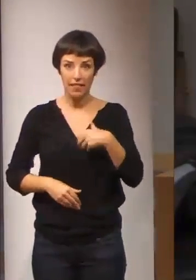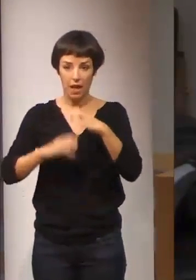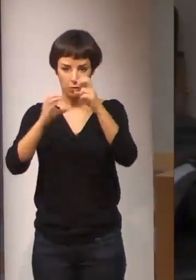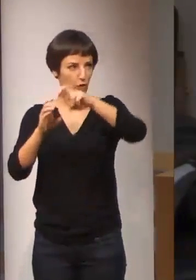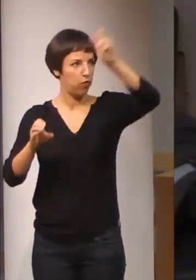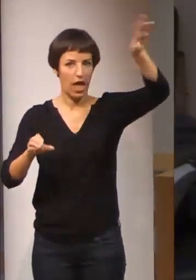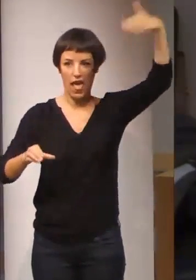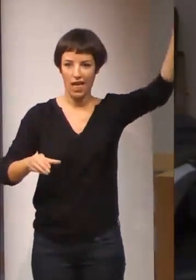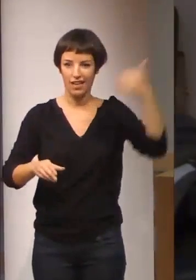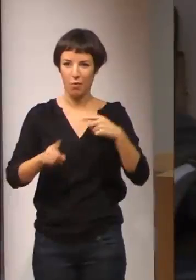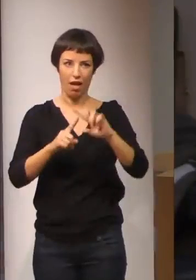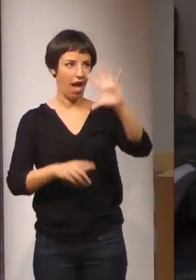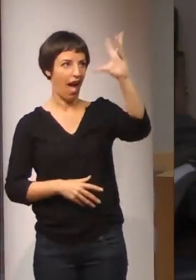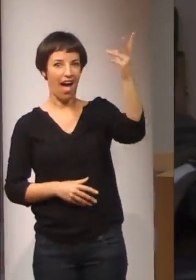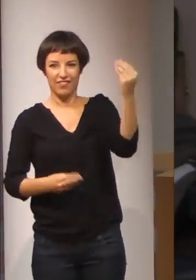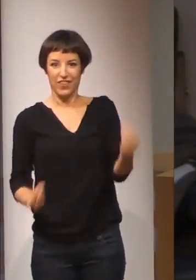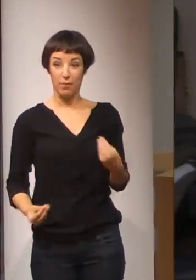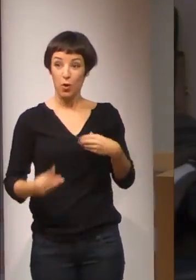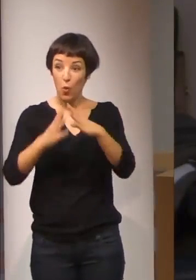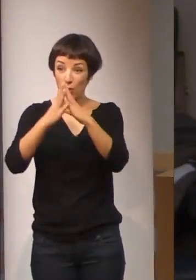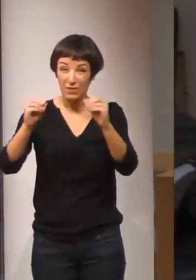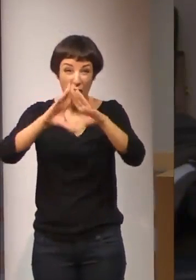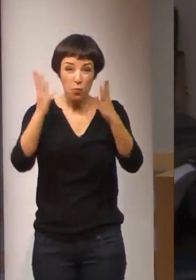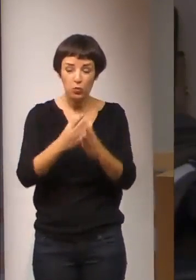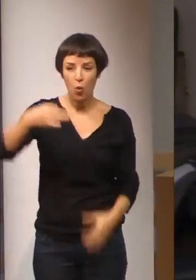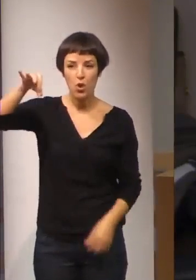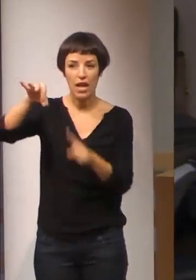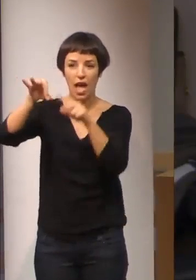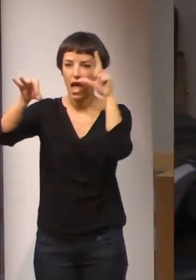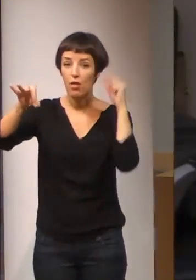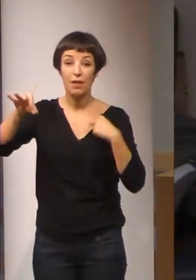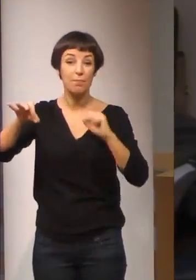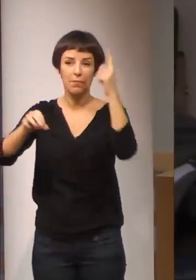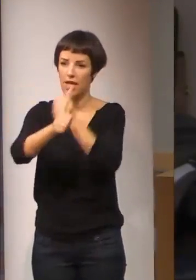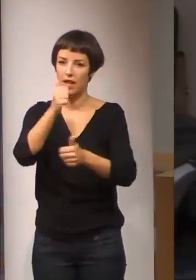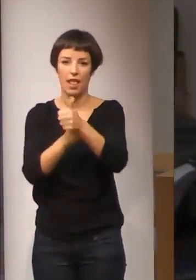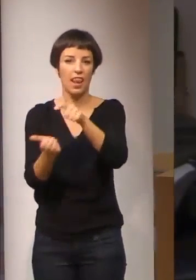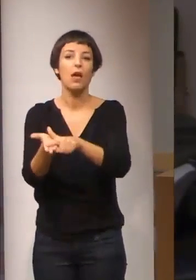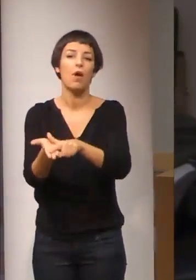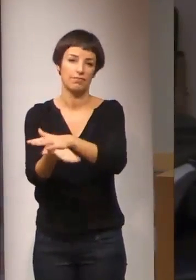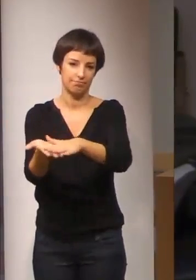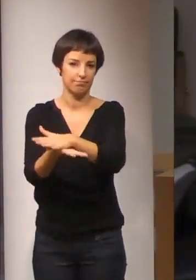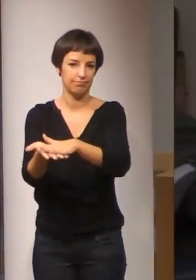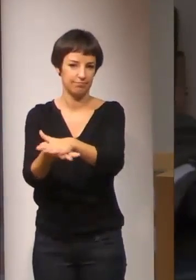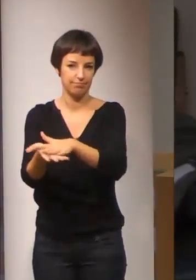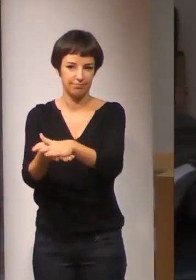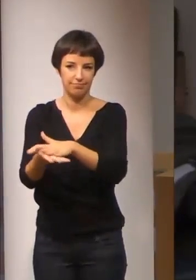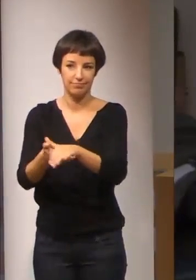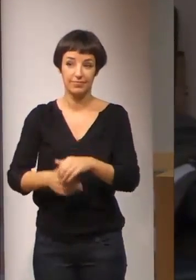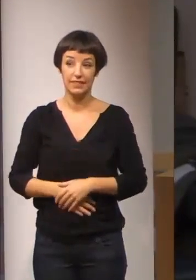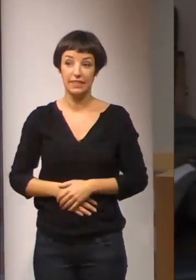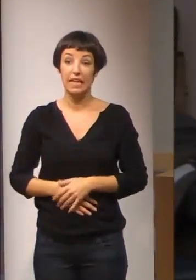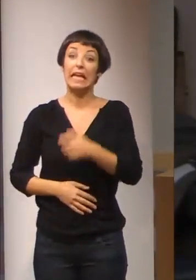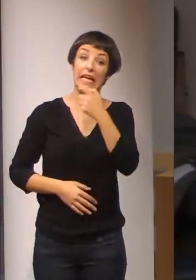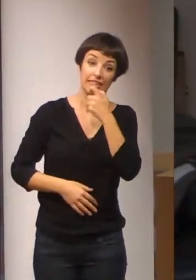parece que está en el paraíso, porque es la única universidad del mundo donde la primera lengua es la lengua de signos y el inglés,